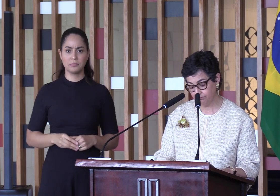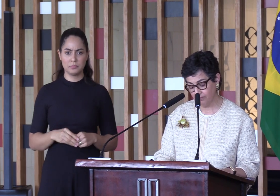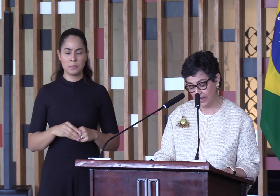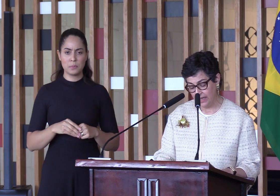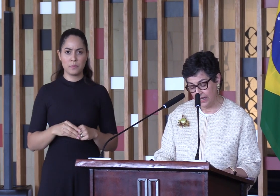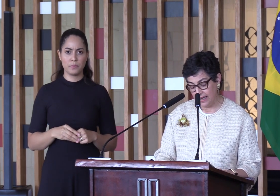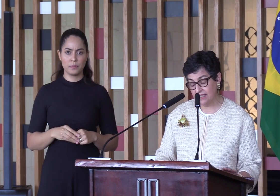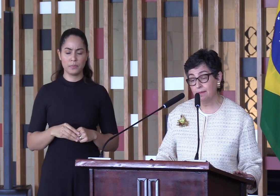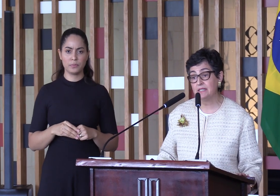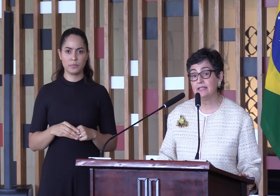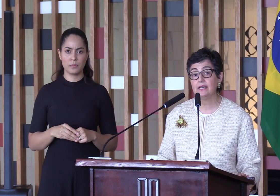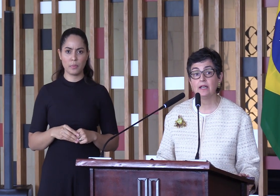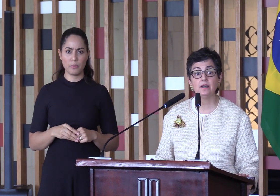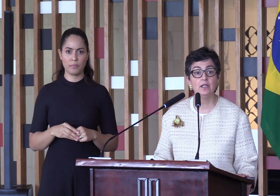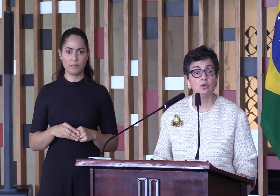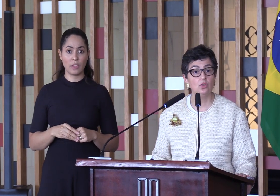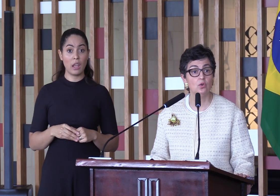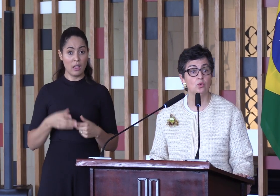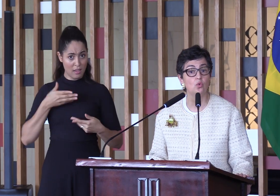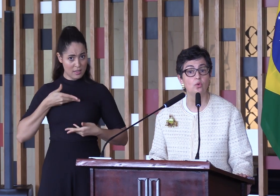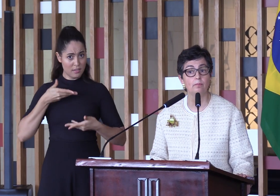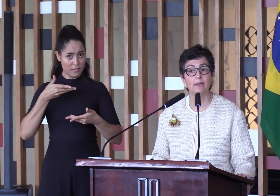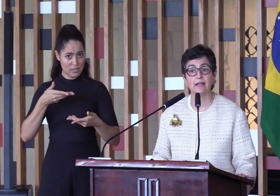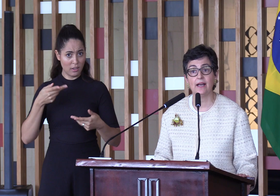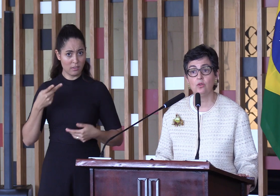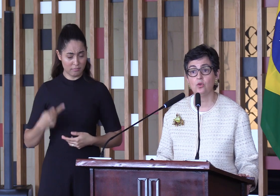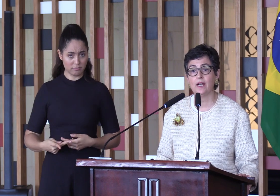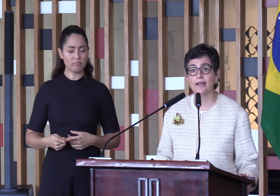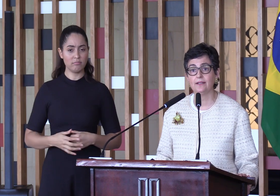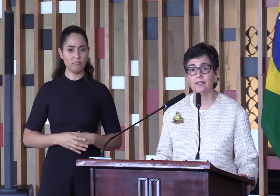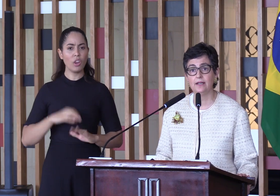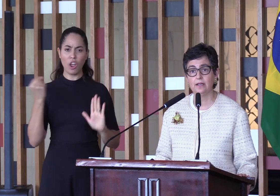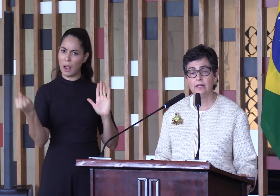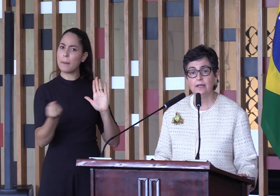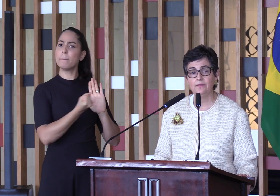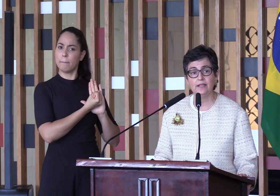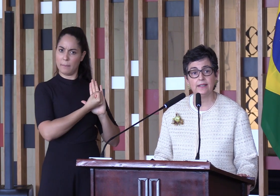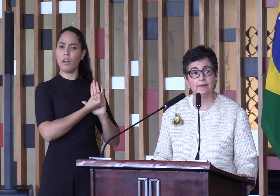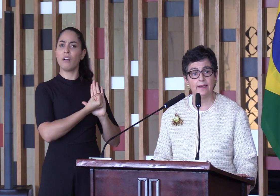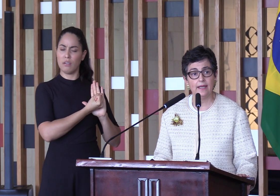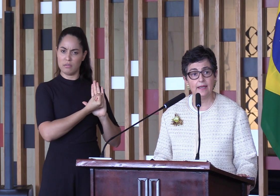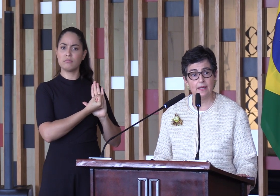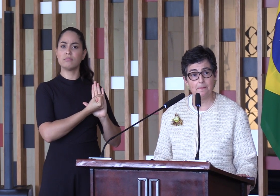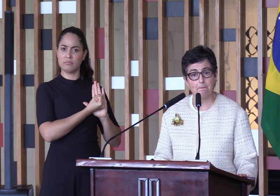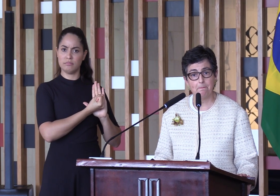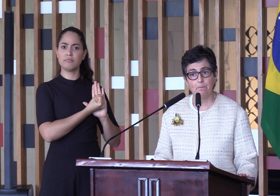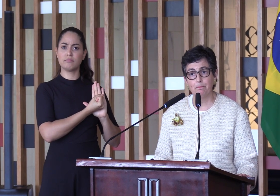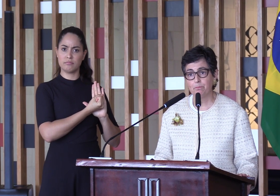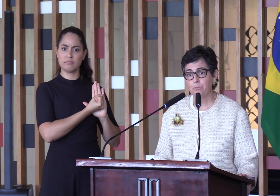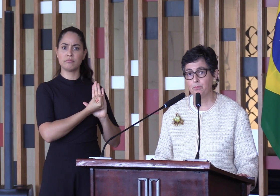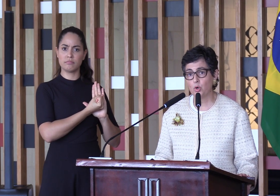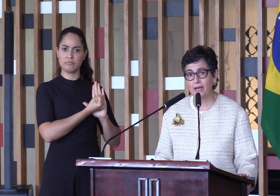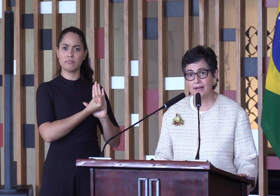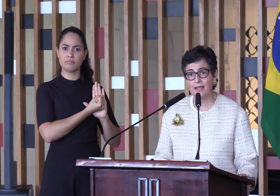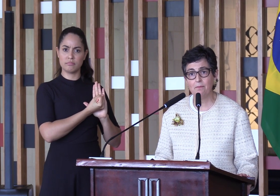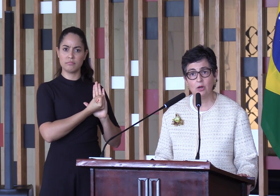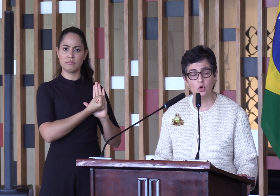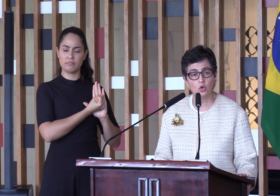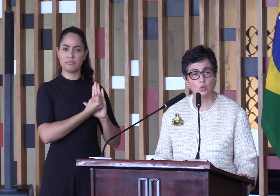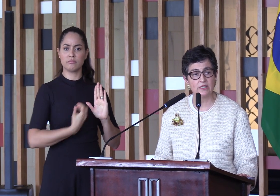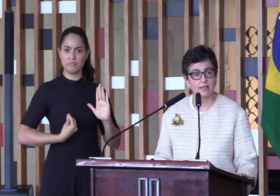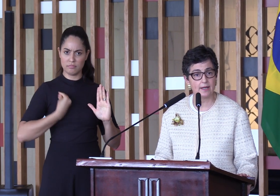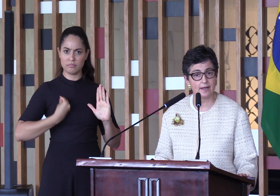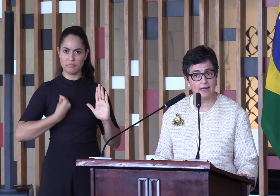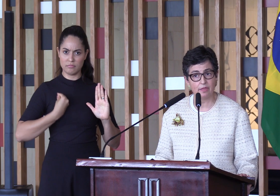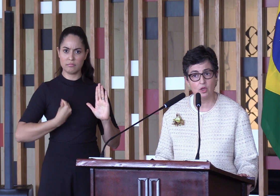Esta visita tem um marcado carácter de colocar em